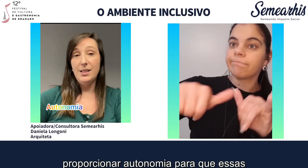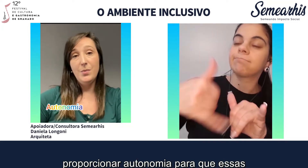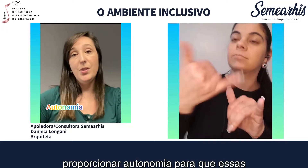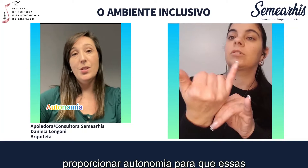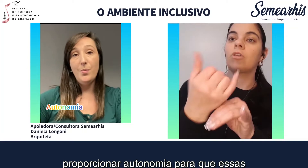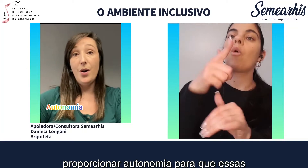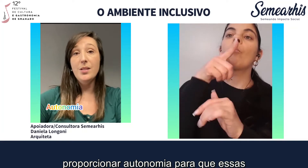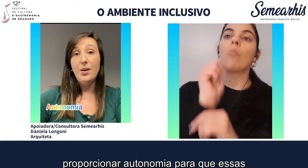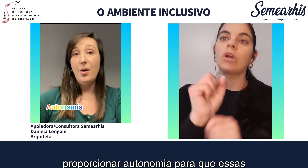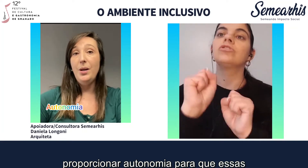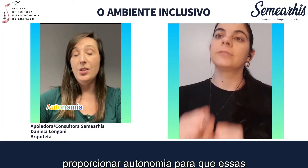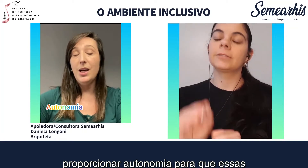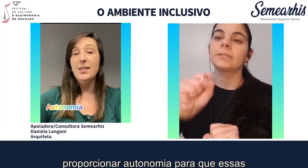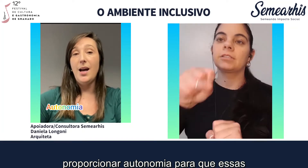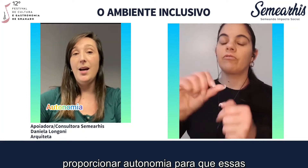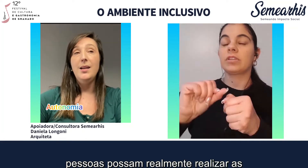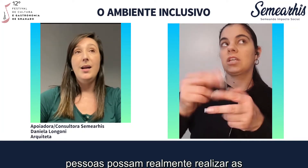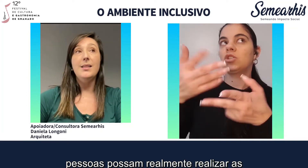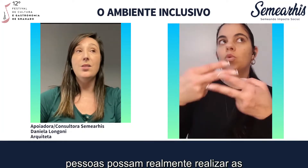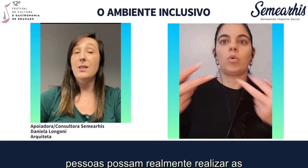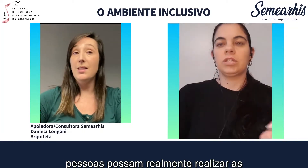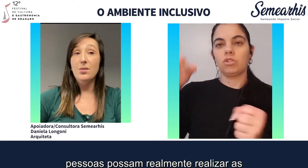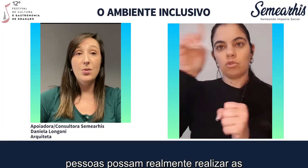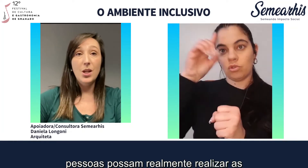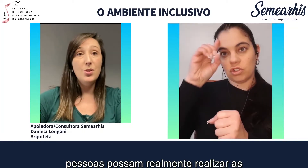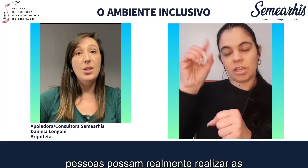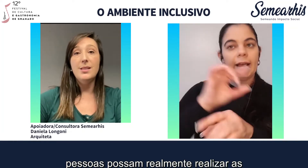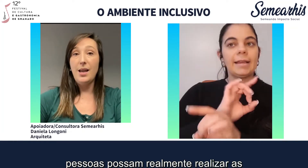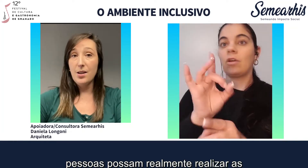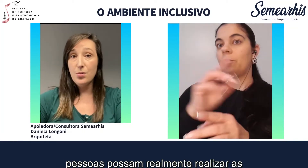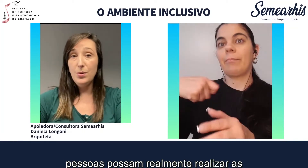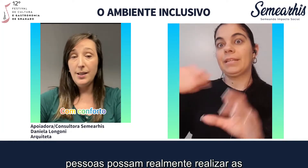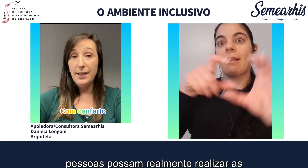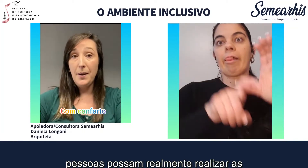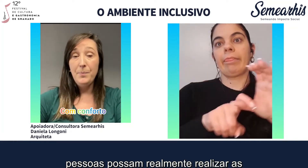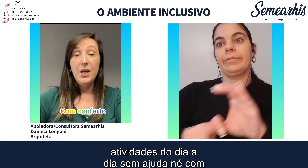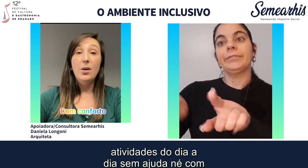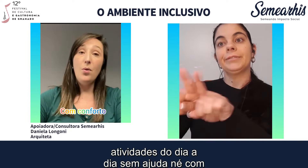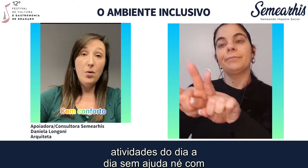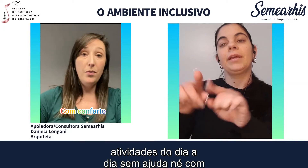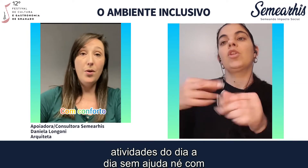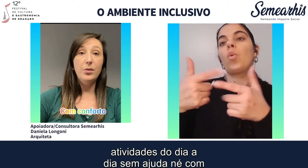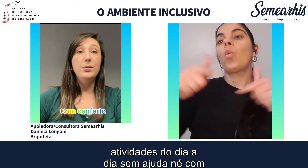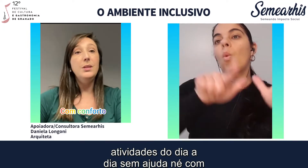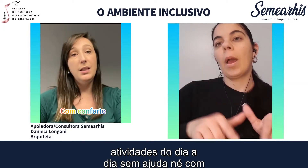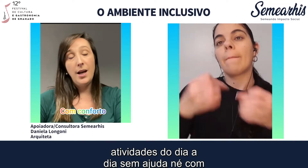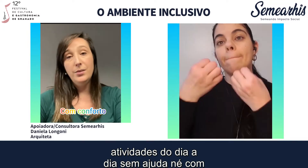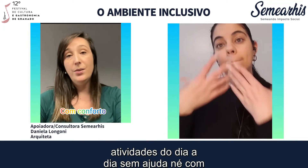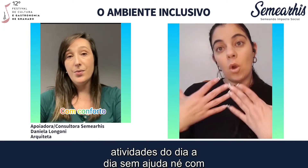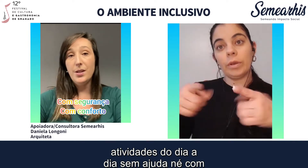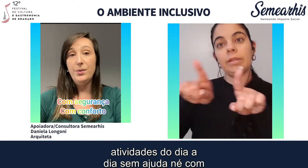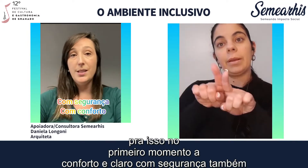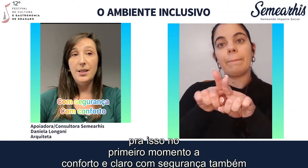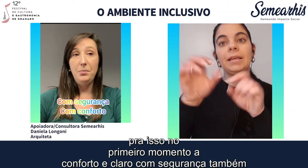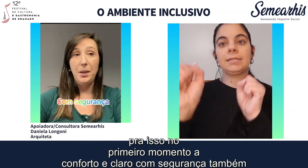para que essas pessoas possam realmente realizar as atividades do dia a dia sem ajuda, né? Com conforto e, claro,